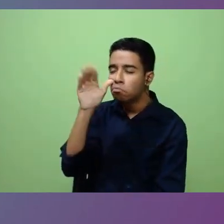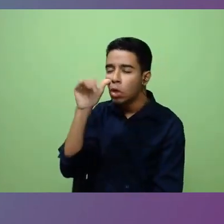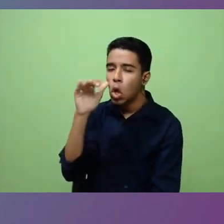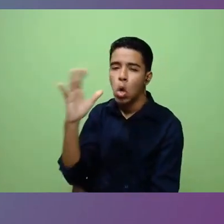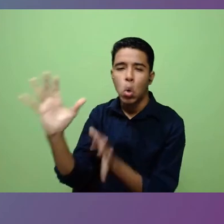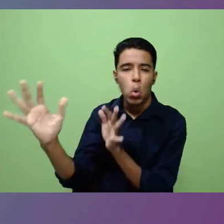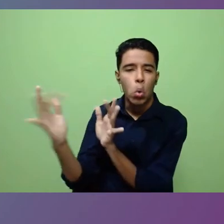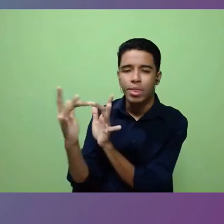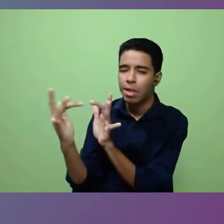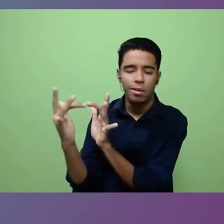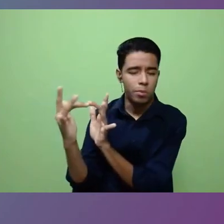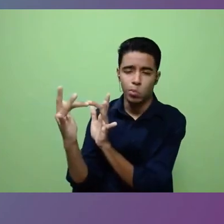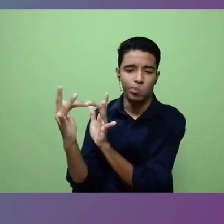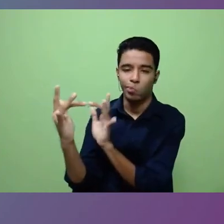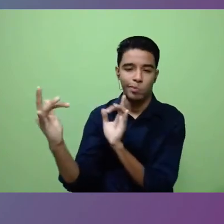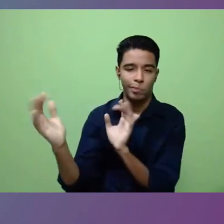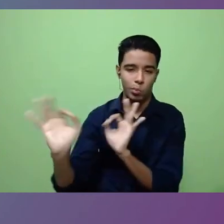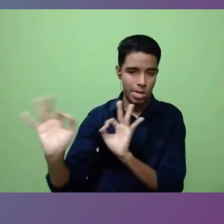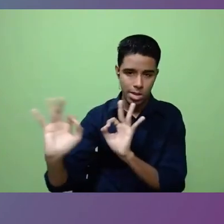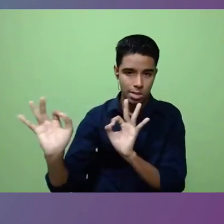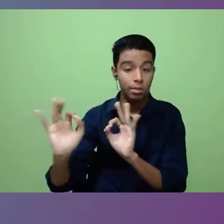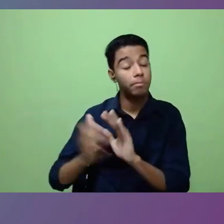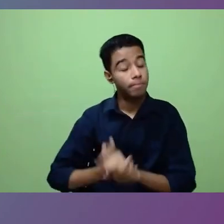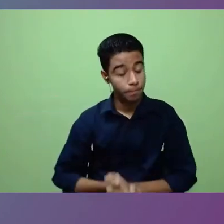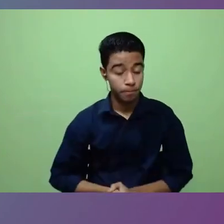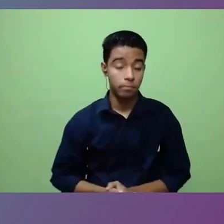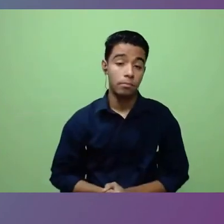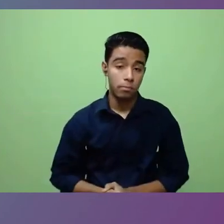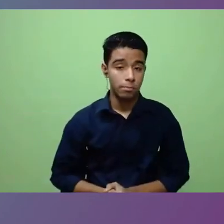informação. Então, é muito complicado